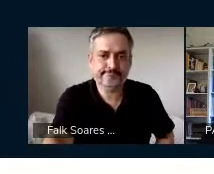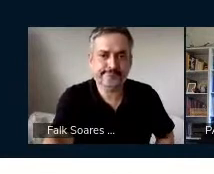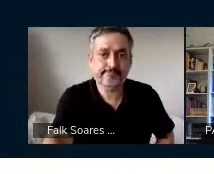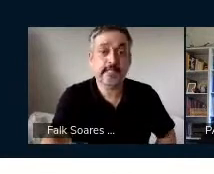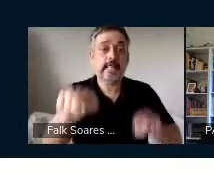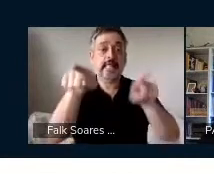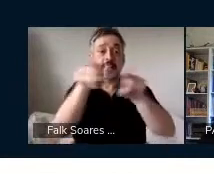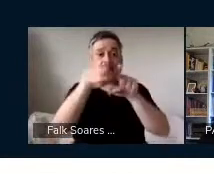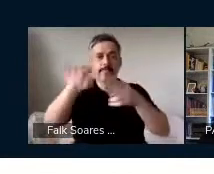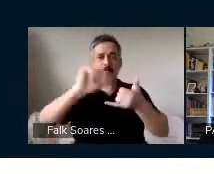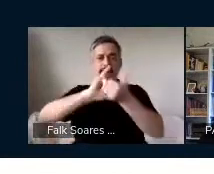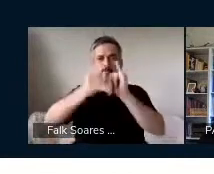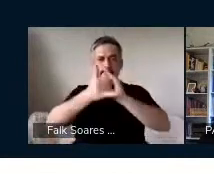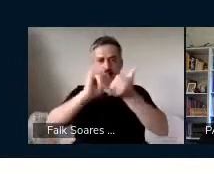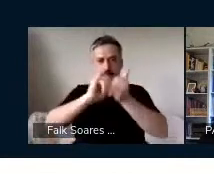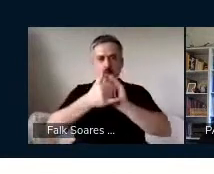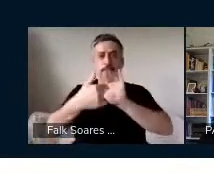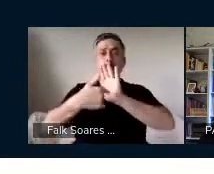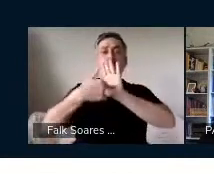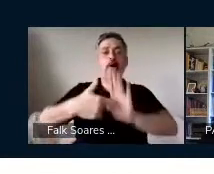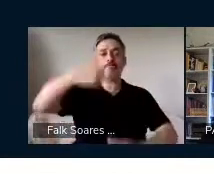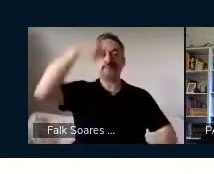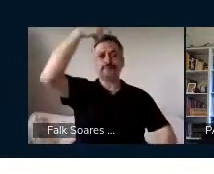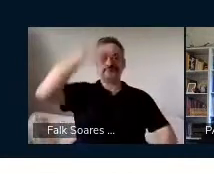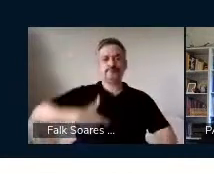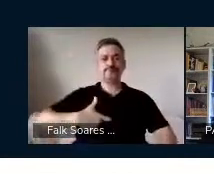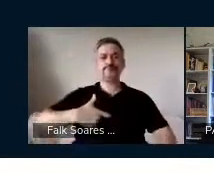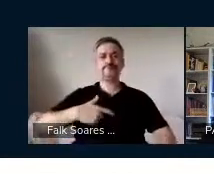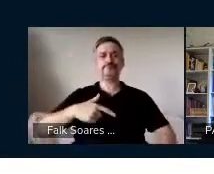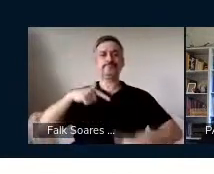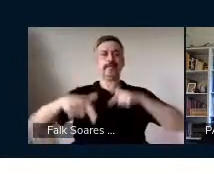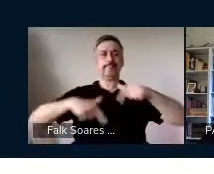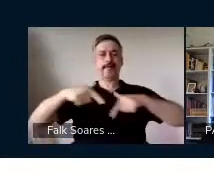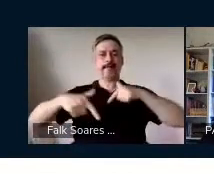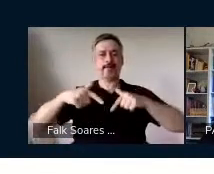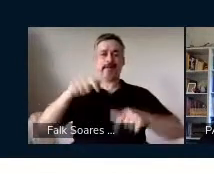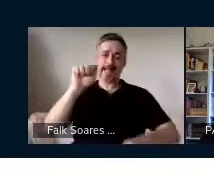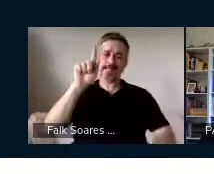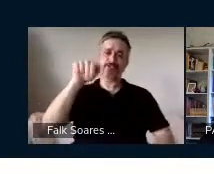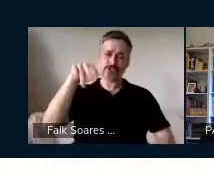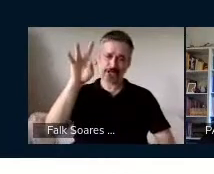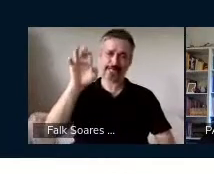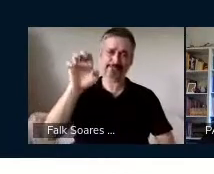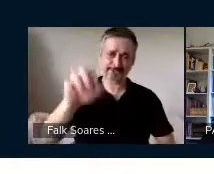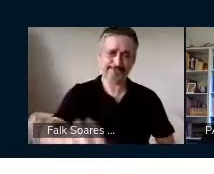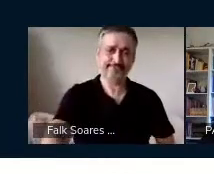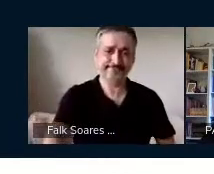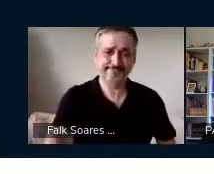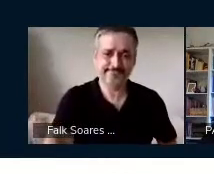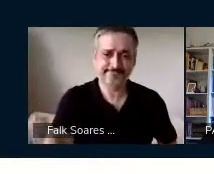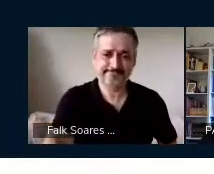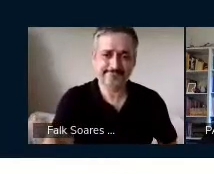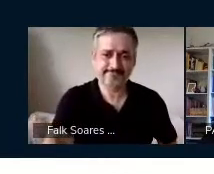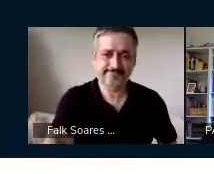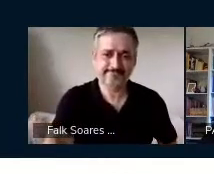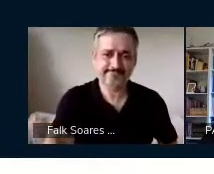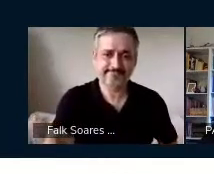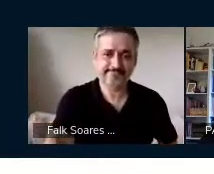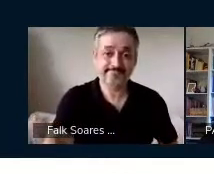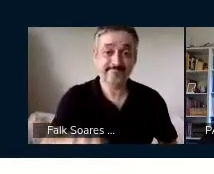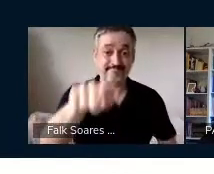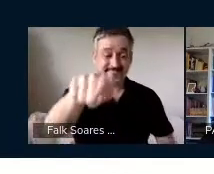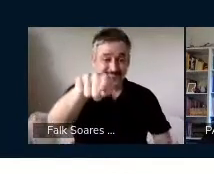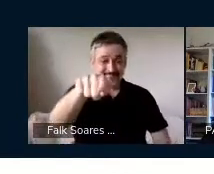apresenta dessa forma como sendo funcionário. Aqui nós temos também o Rebenar, que ele traz como pessoa,